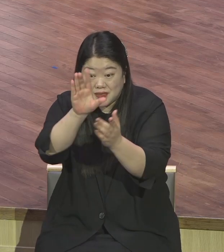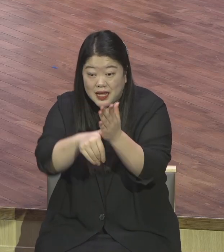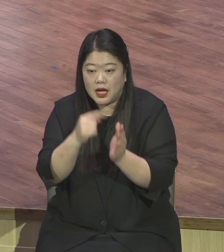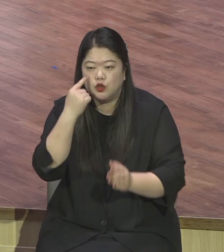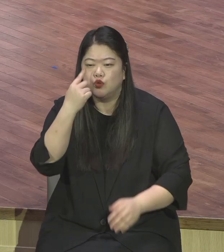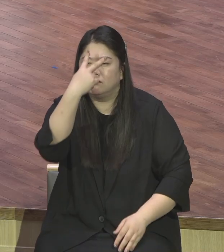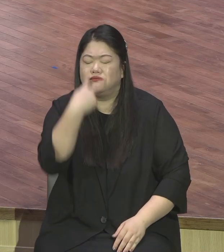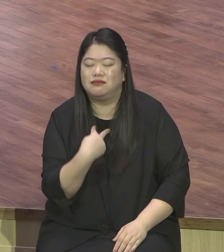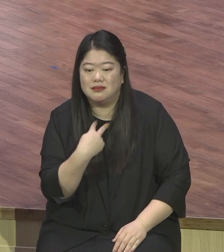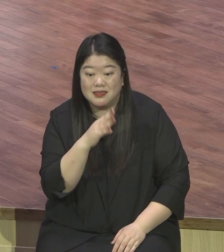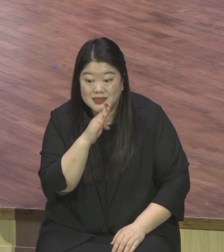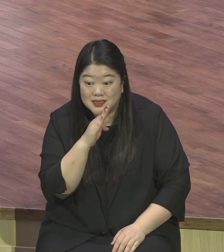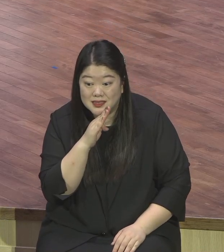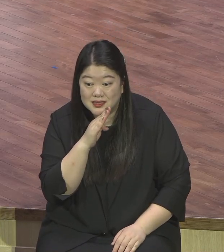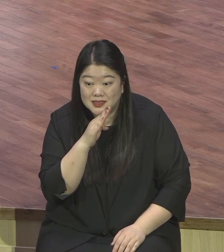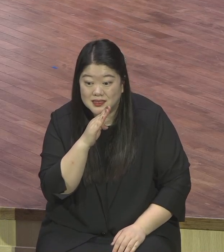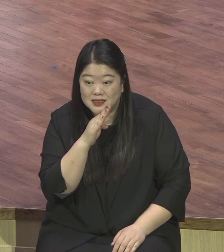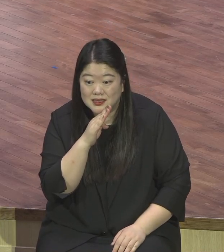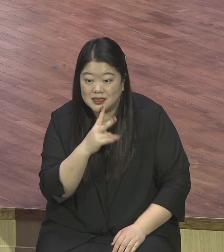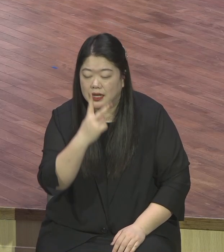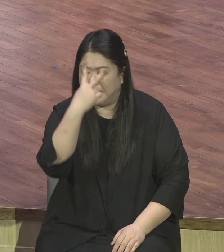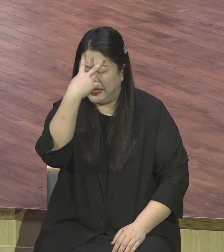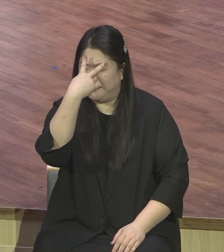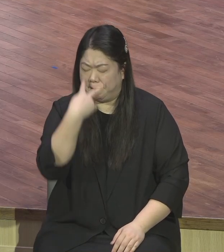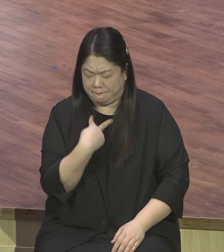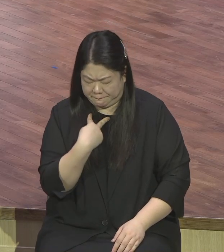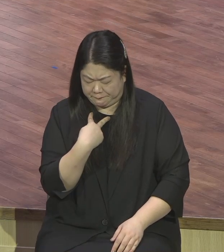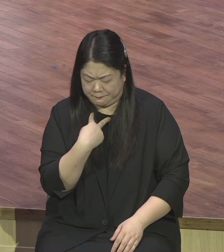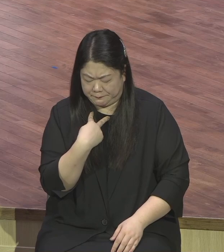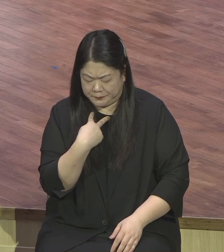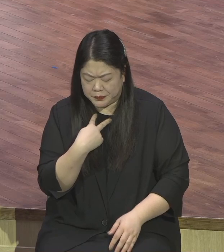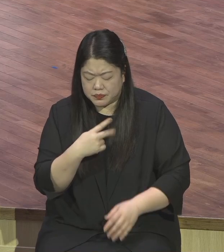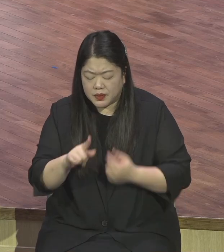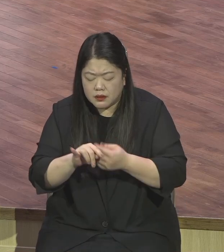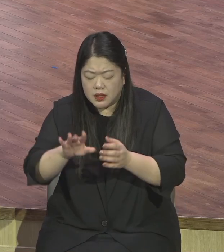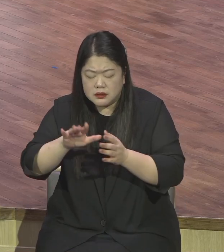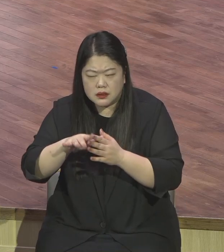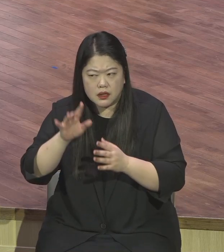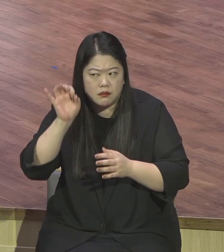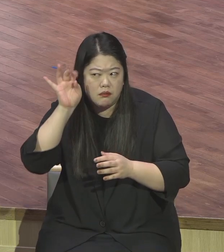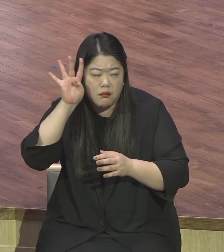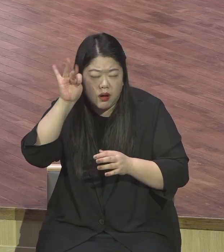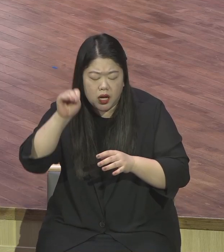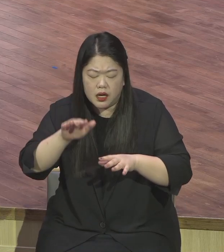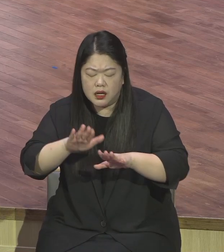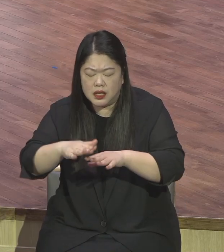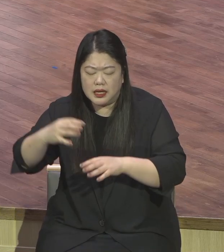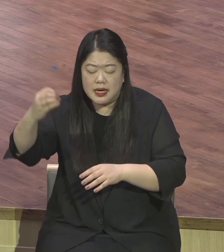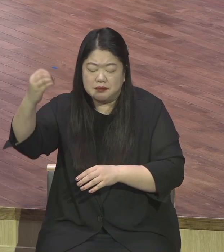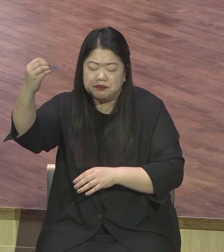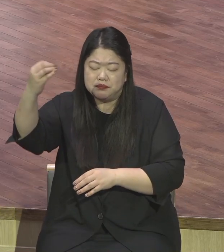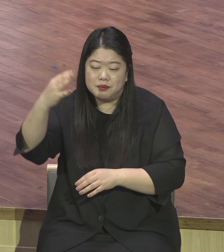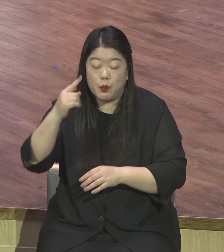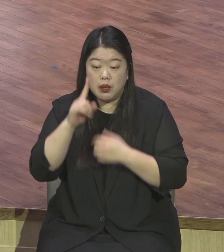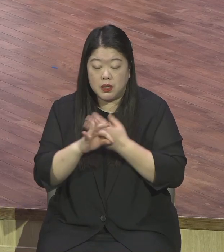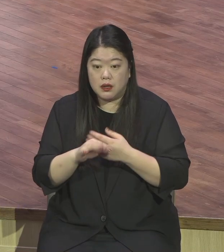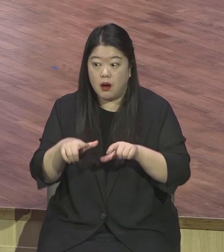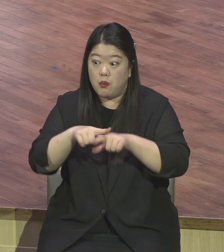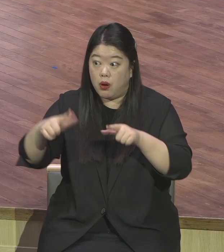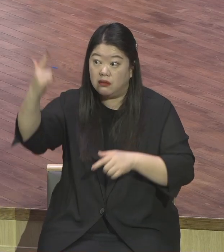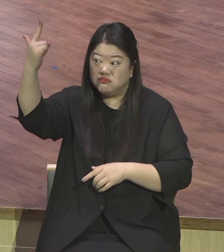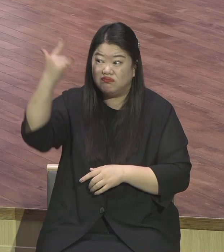다메섹에서 부활하신 예수님 만나고 앞을 못 봤거든요. 앞이 안 보였어요. 빛보다 더 강한 빛이